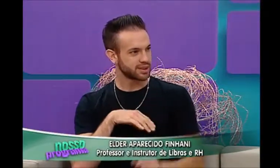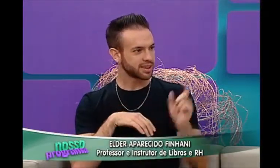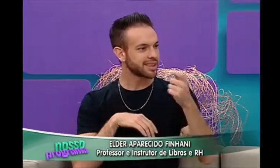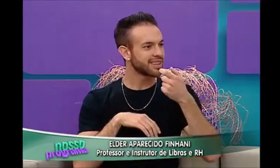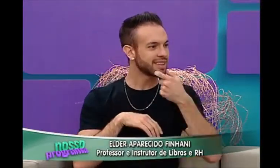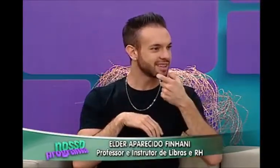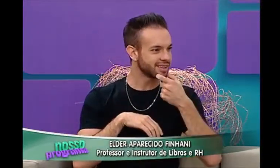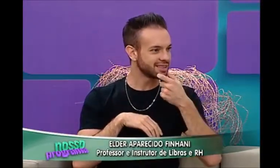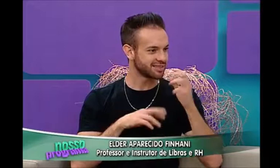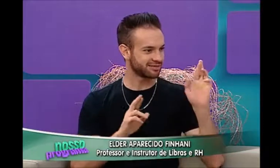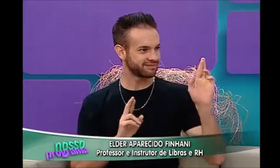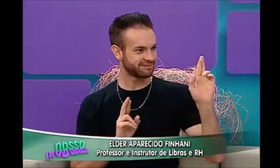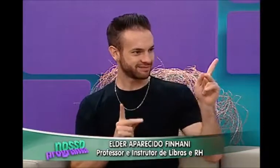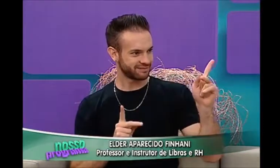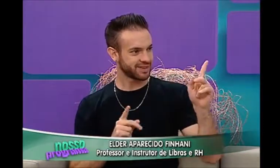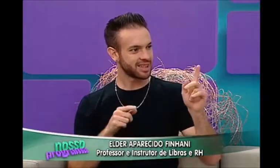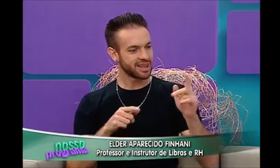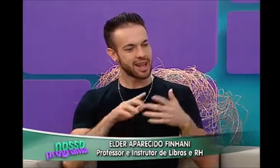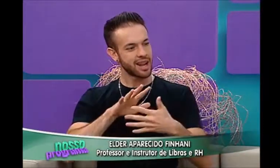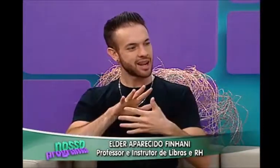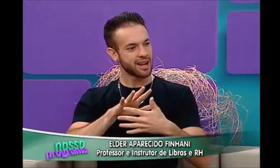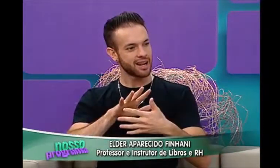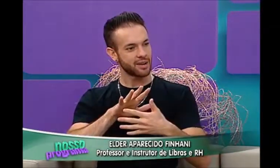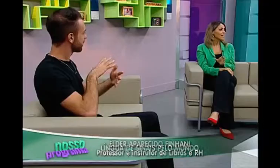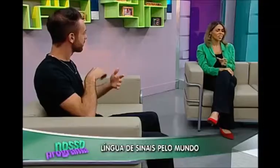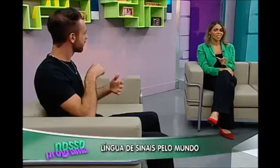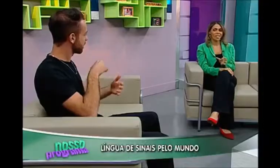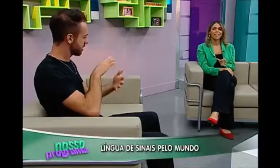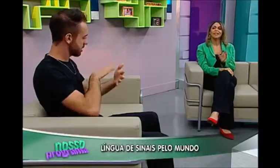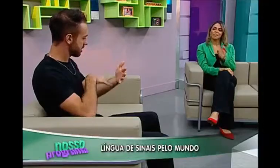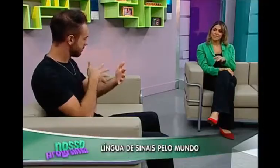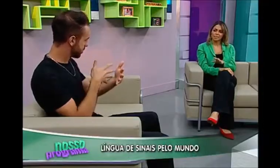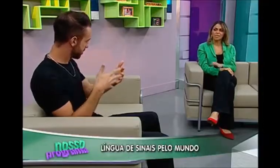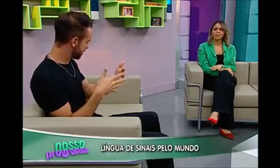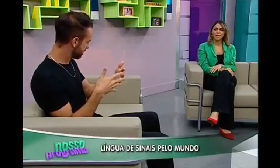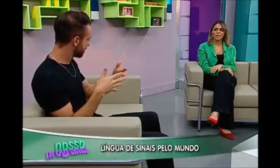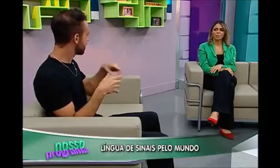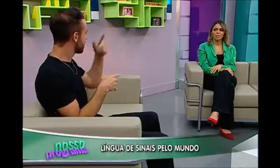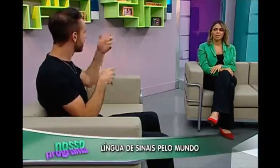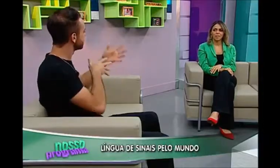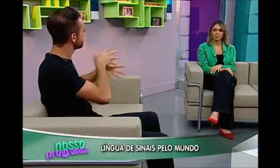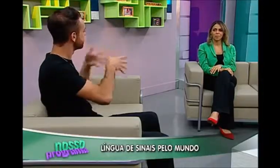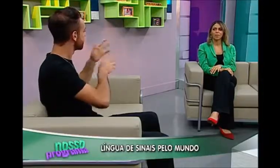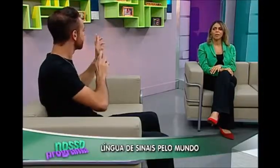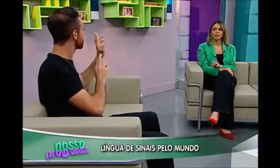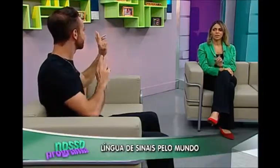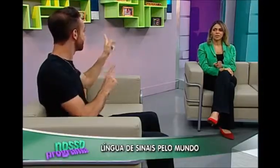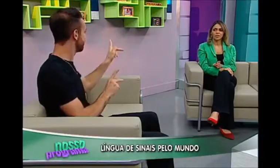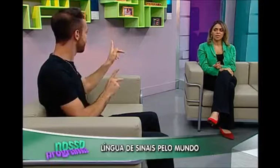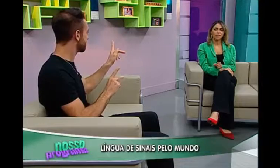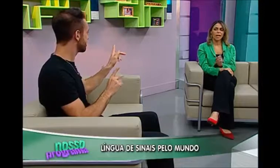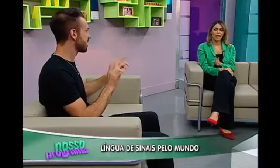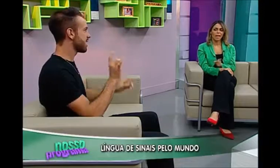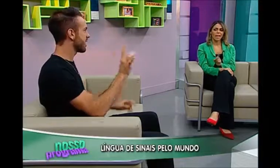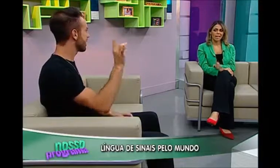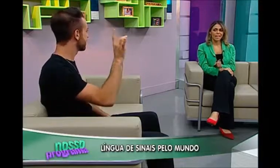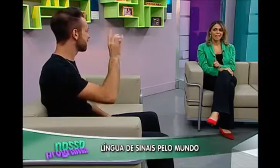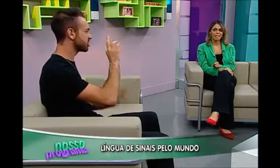exemplo, aqui, português, inglês, é totalmente diferente, né? Nas Libras também, por exemplo, lá nos Estados Unidos é